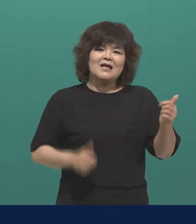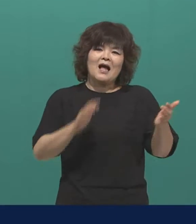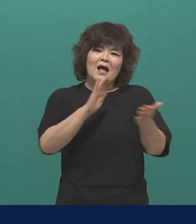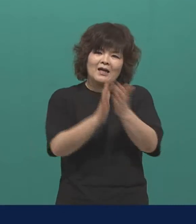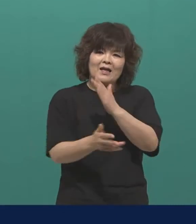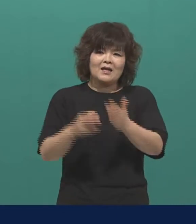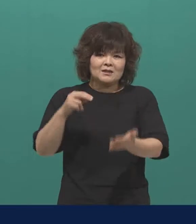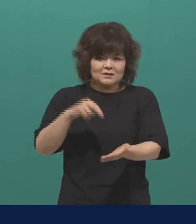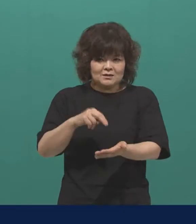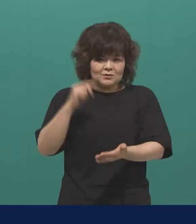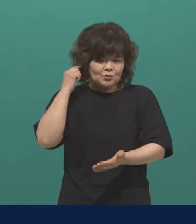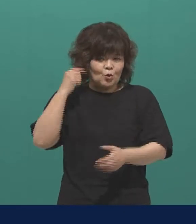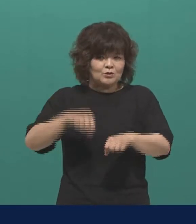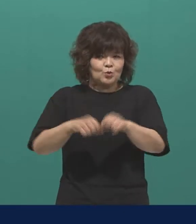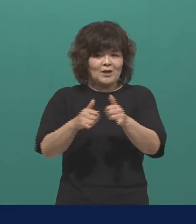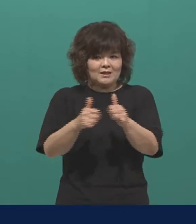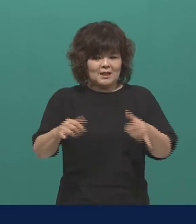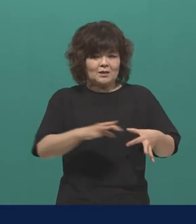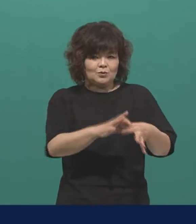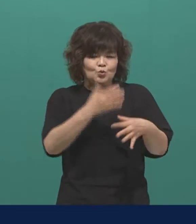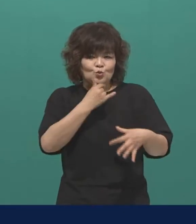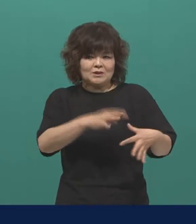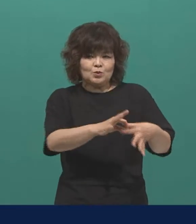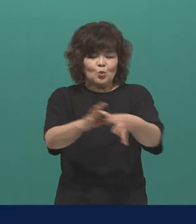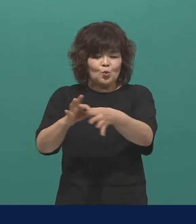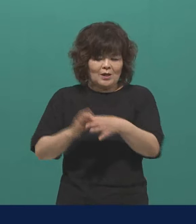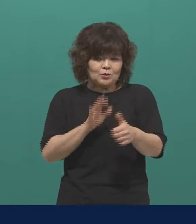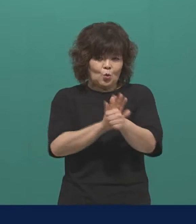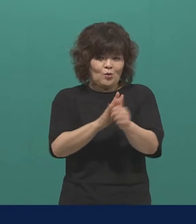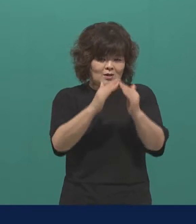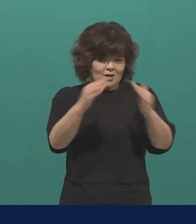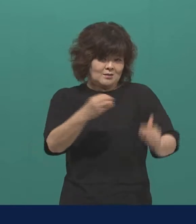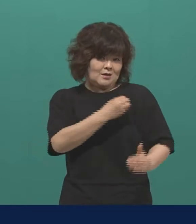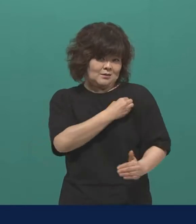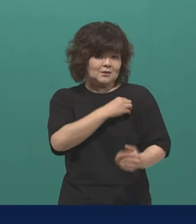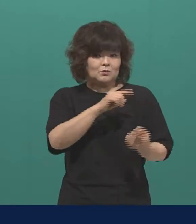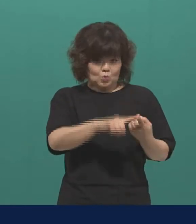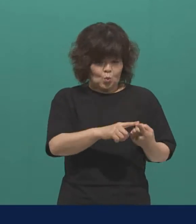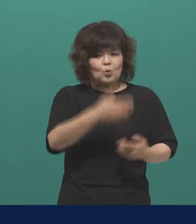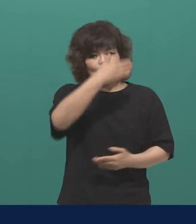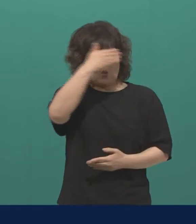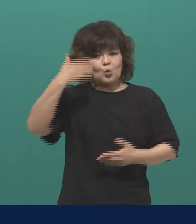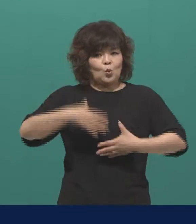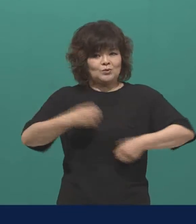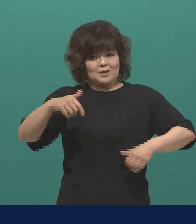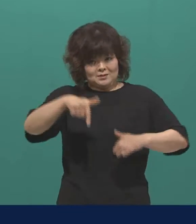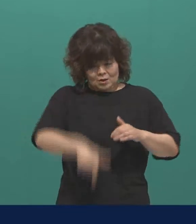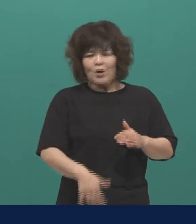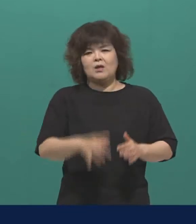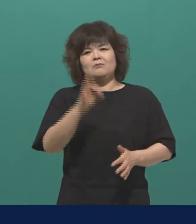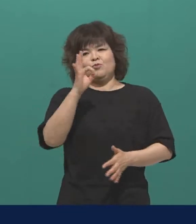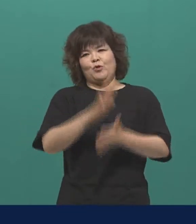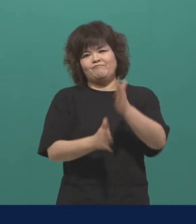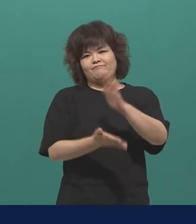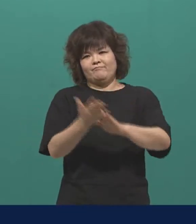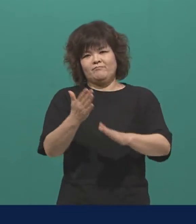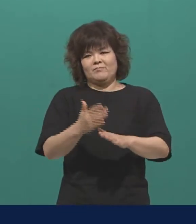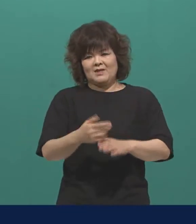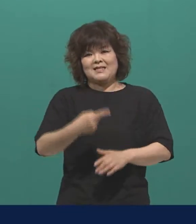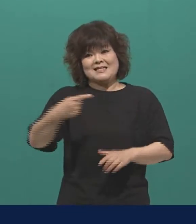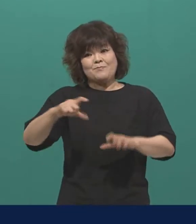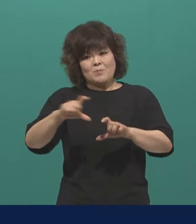参加費は滋賀県聴覚障害者福祉協会講演会会員等、高校生以下は無